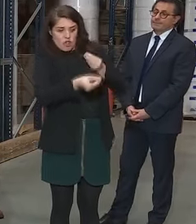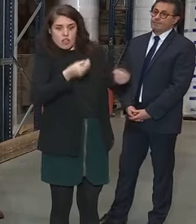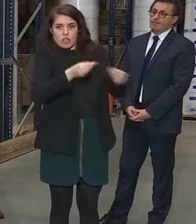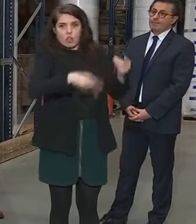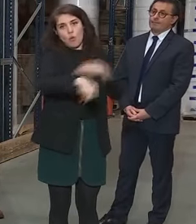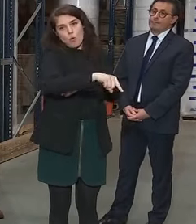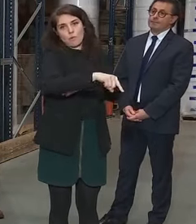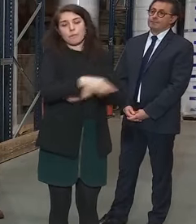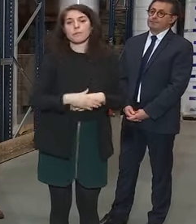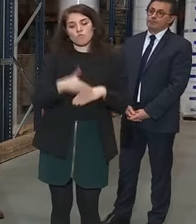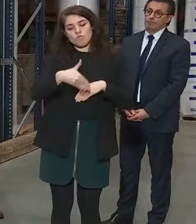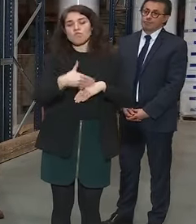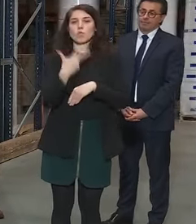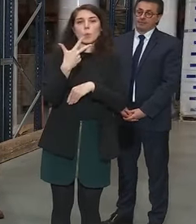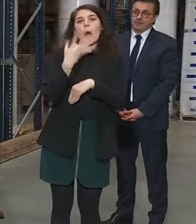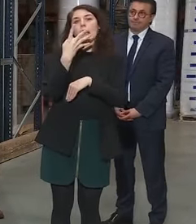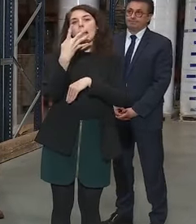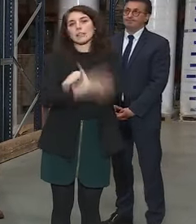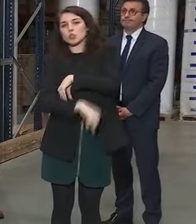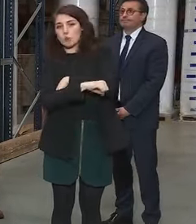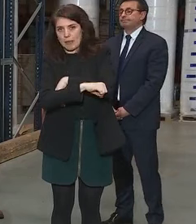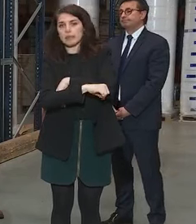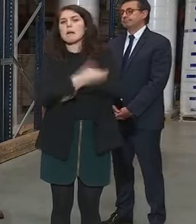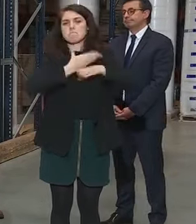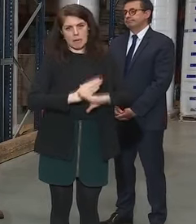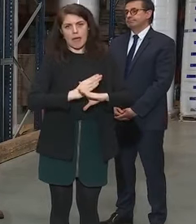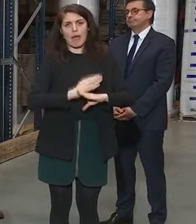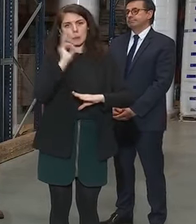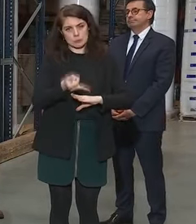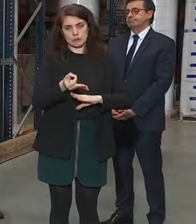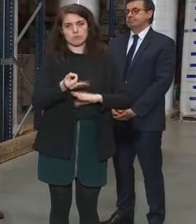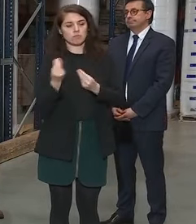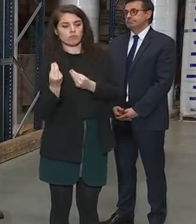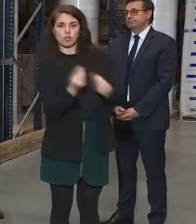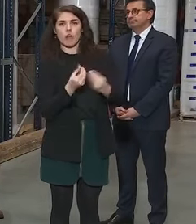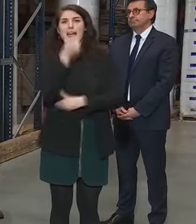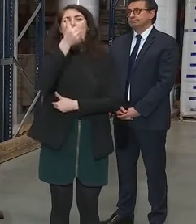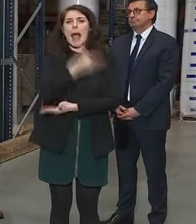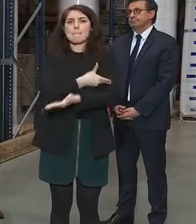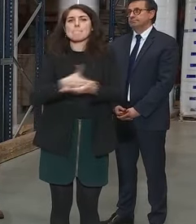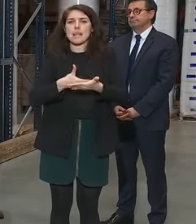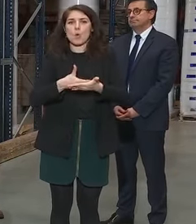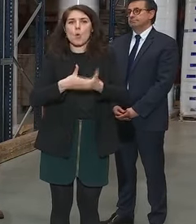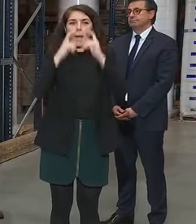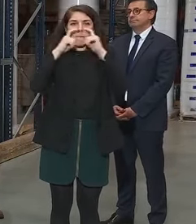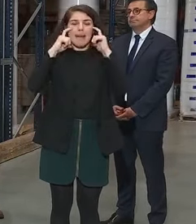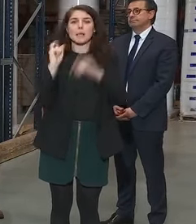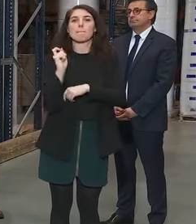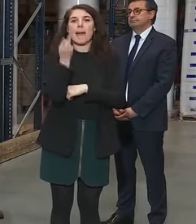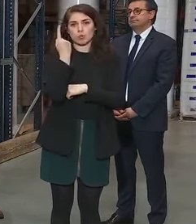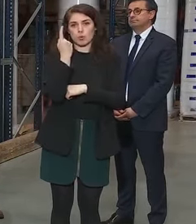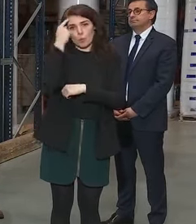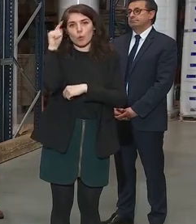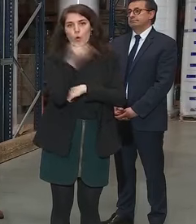D'ici 3 à 4 semaines, nous aurons la capacité de produire 1 million de masques jour sur ces